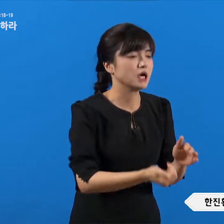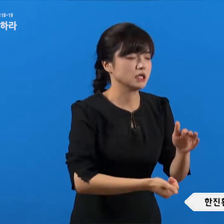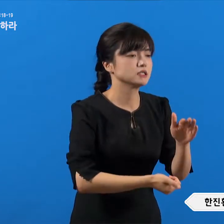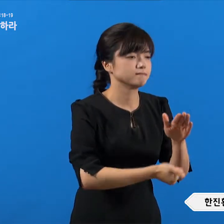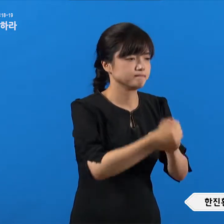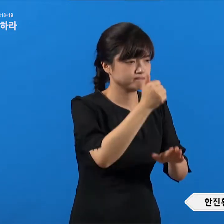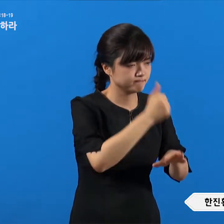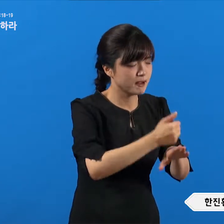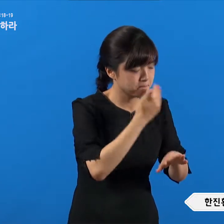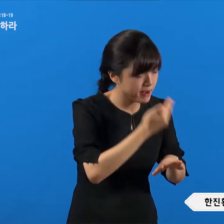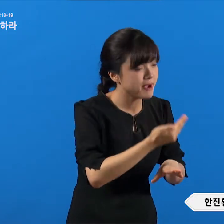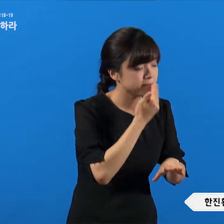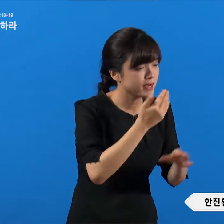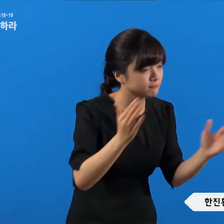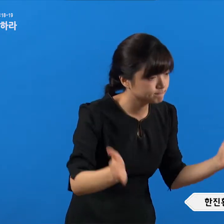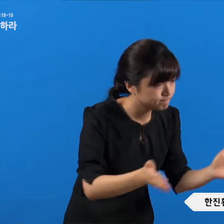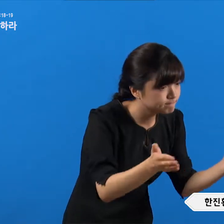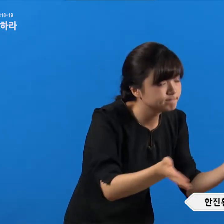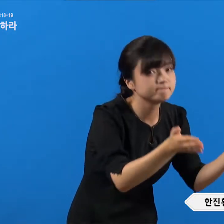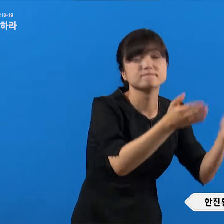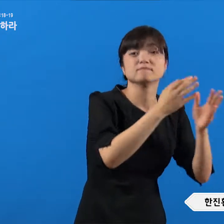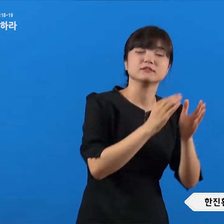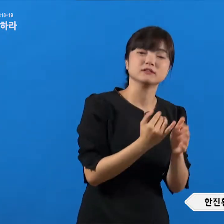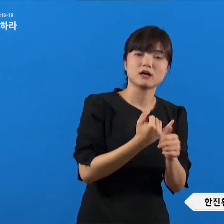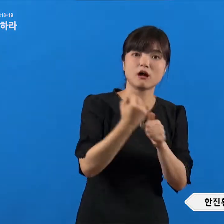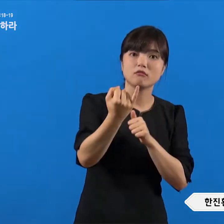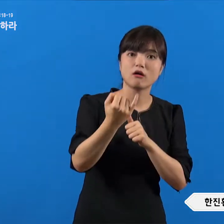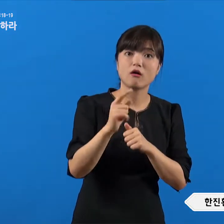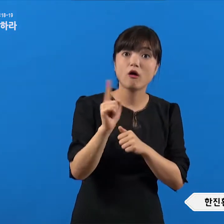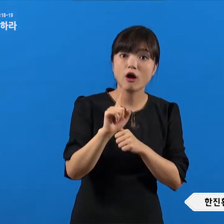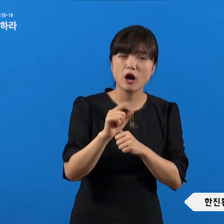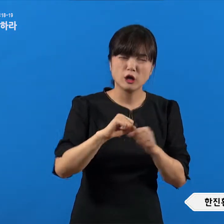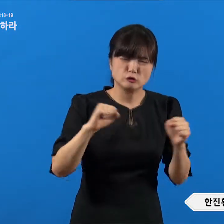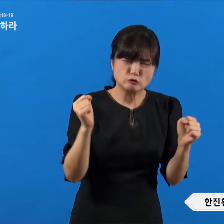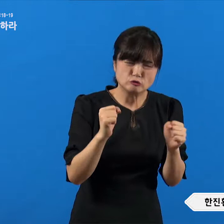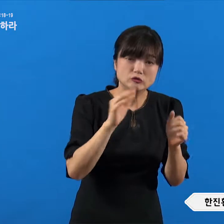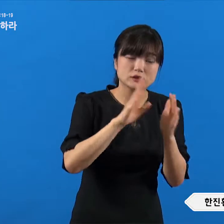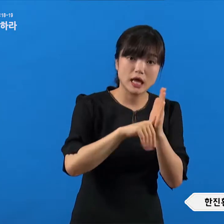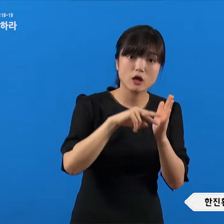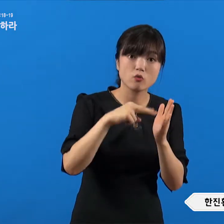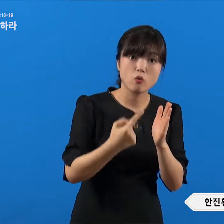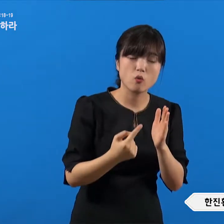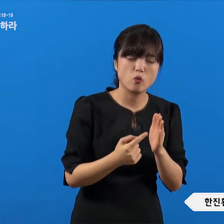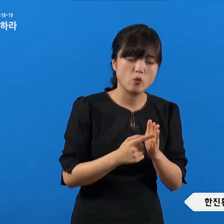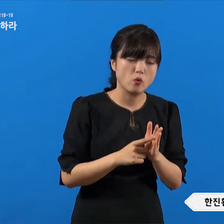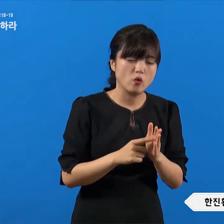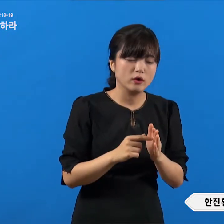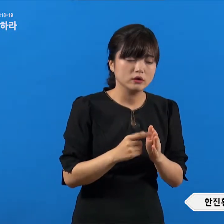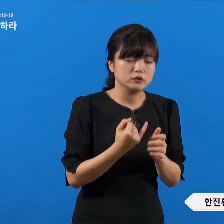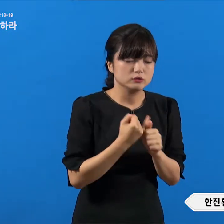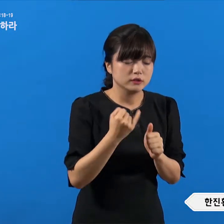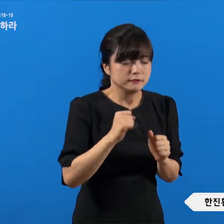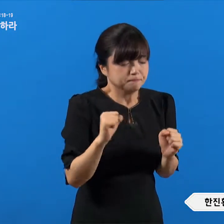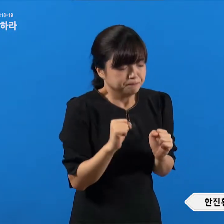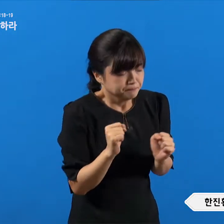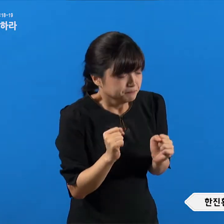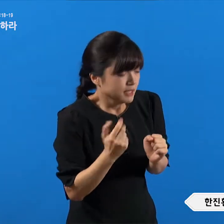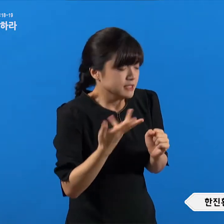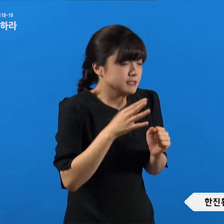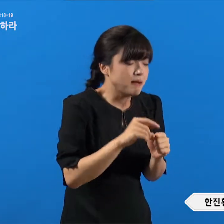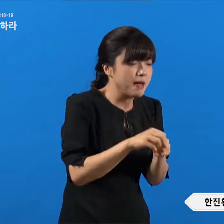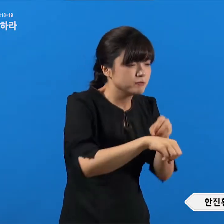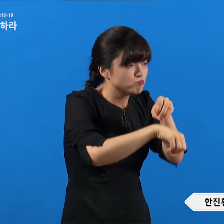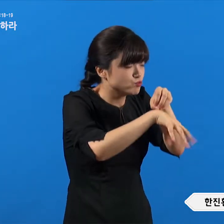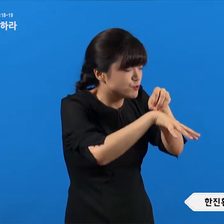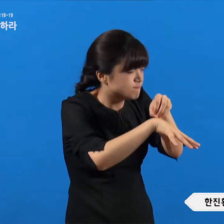것이라고 남편을 격려했습니다. 추운 겨울날에도 그냥 오들오들 떨면서도 이